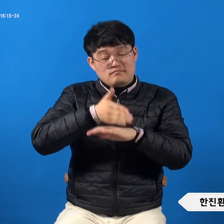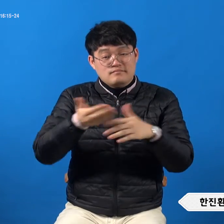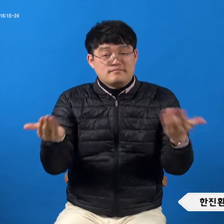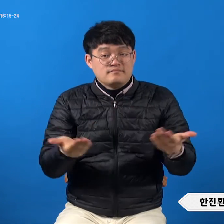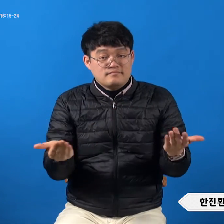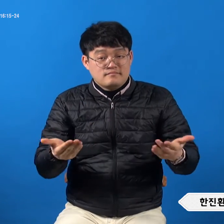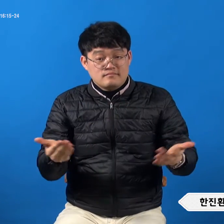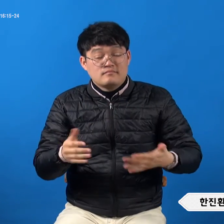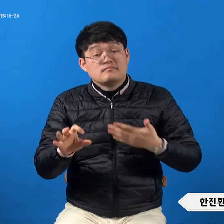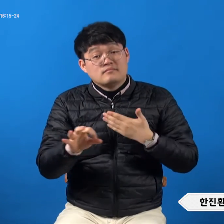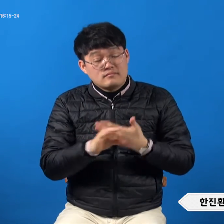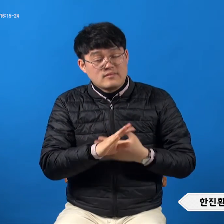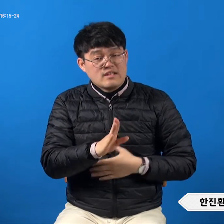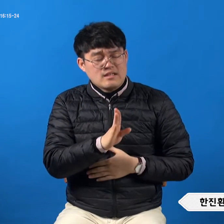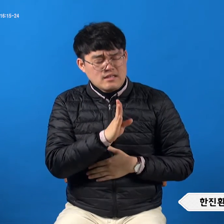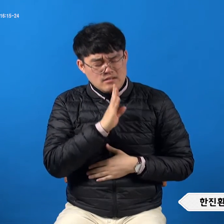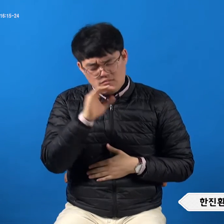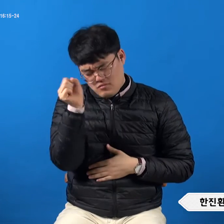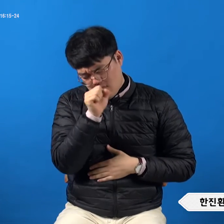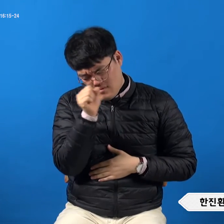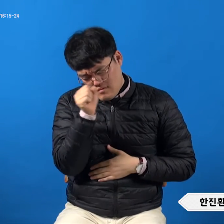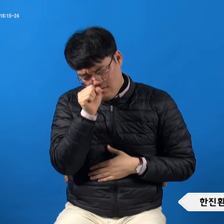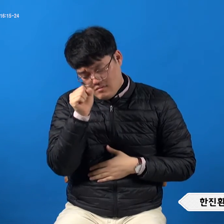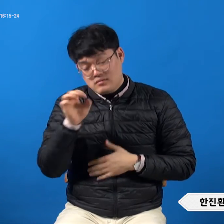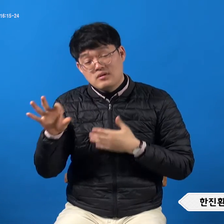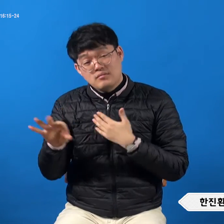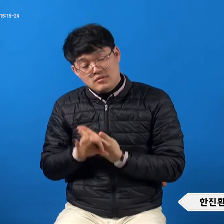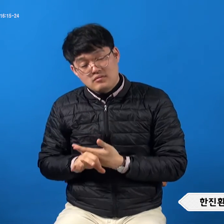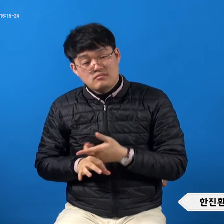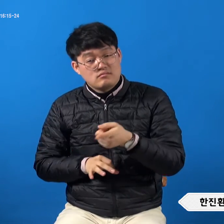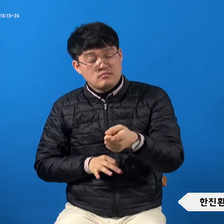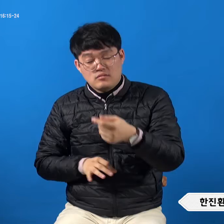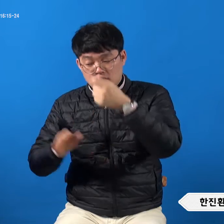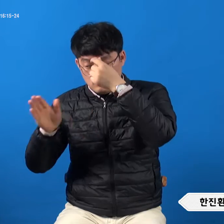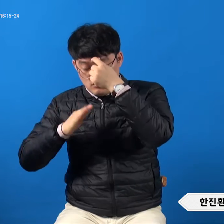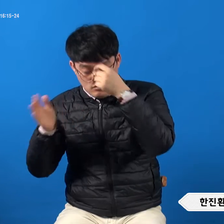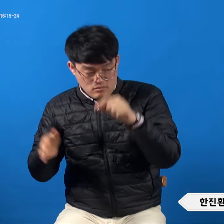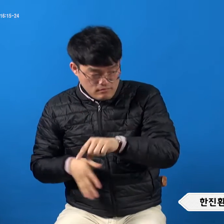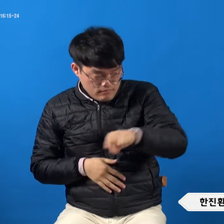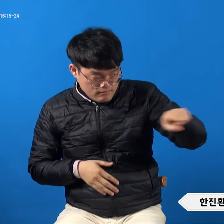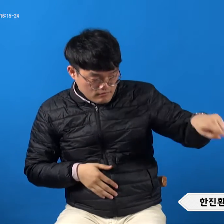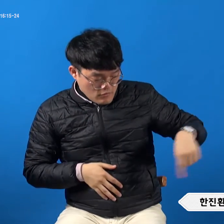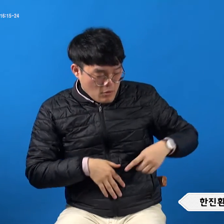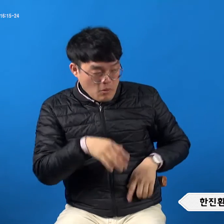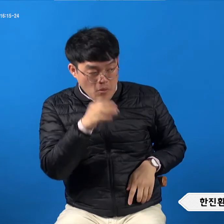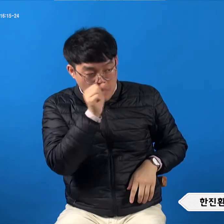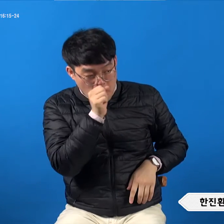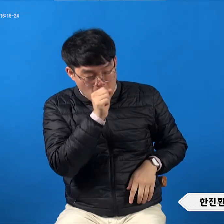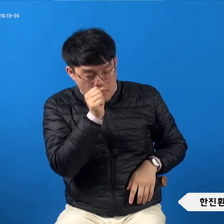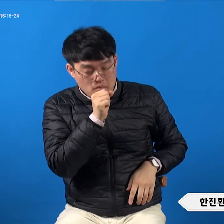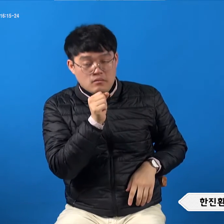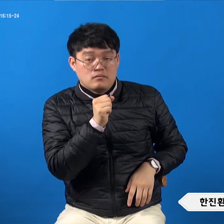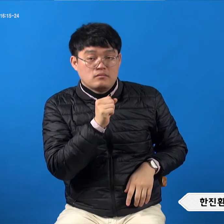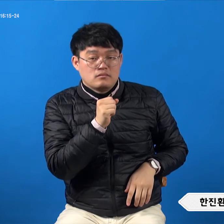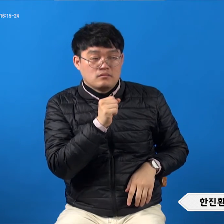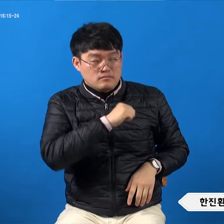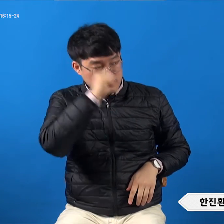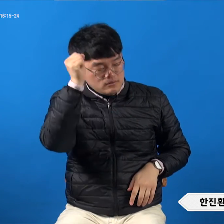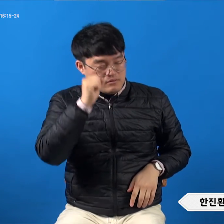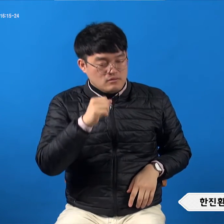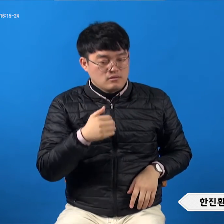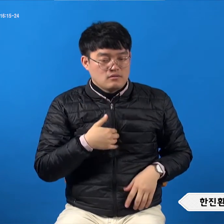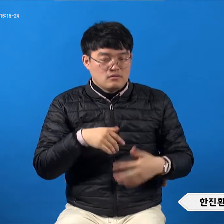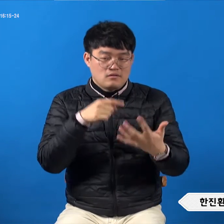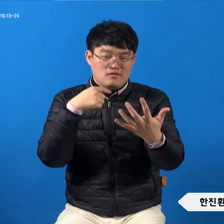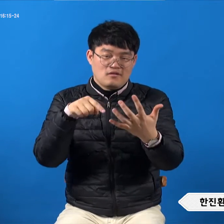그래서 진심으로 좋아하는 것입니다. 그러면 교인들도 여러분을 좋아하게 됩니다. 이거